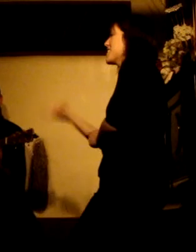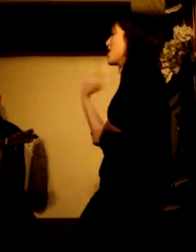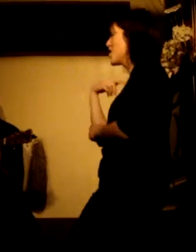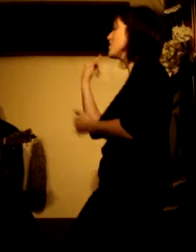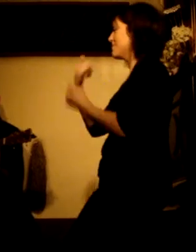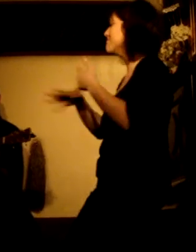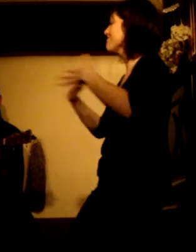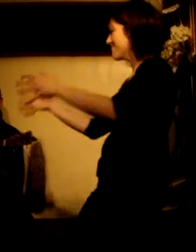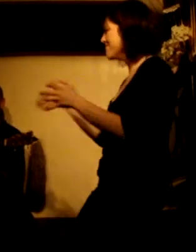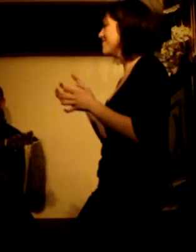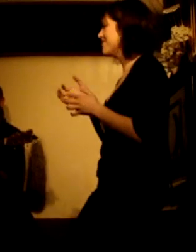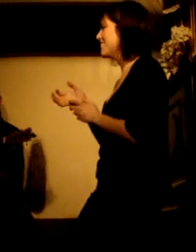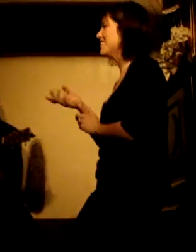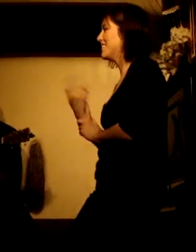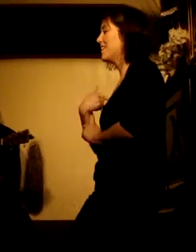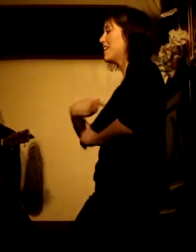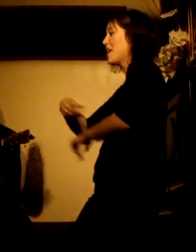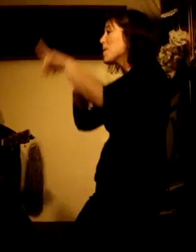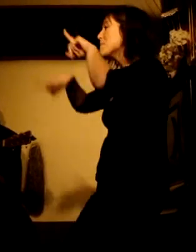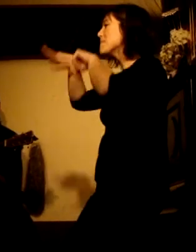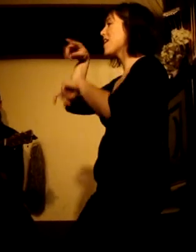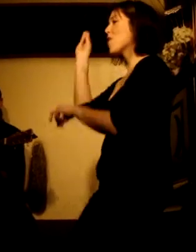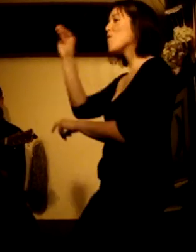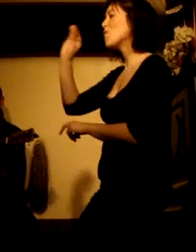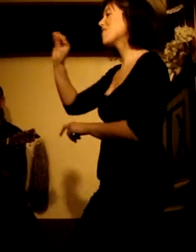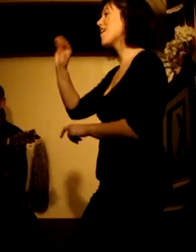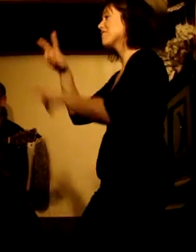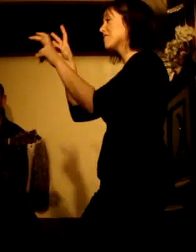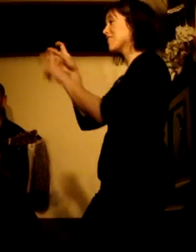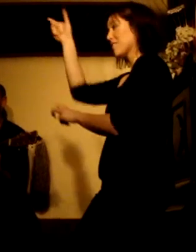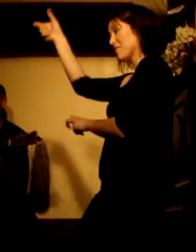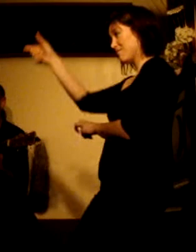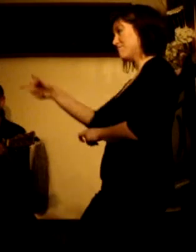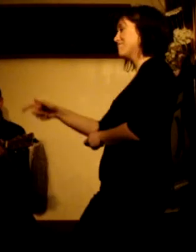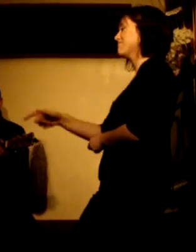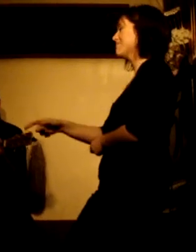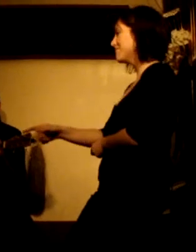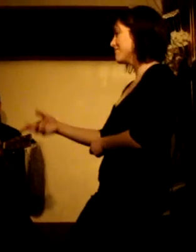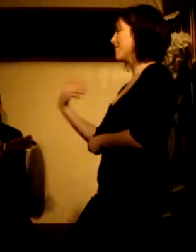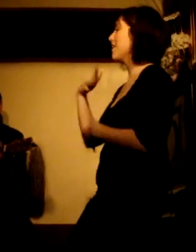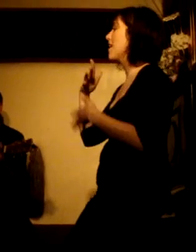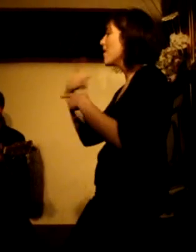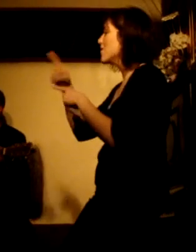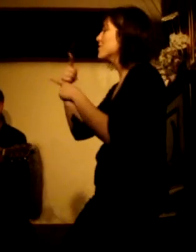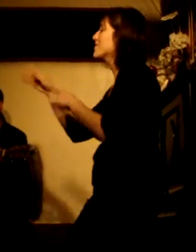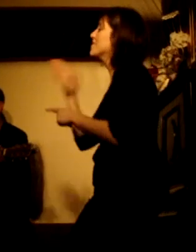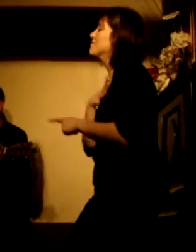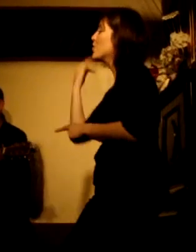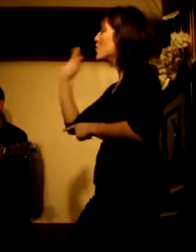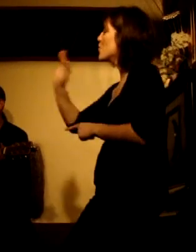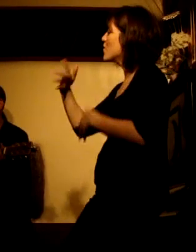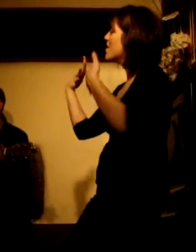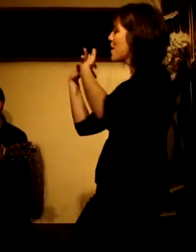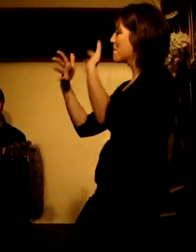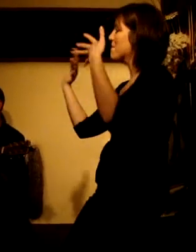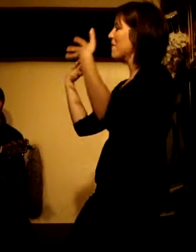parchís, conquistaré tu país. Montones de preguntas sobre ti, mezcla tus fichas con